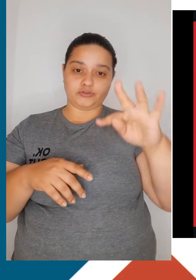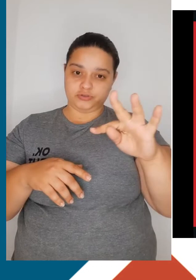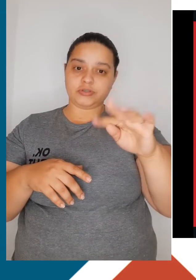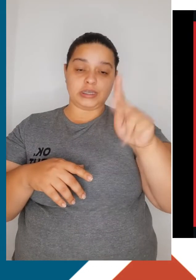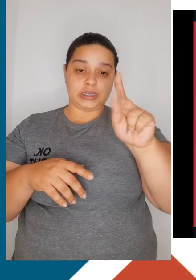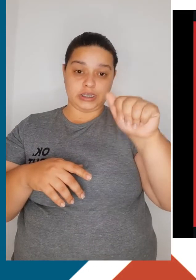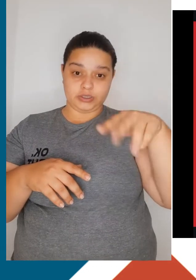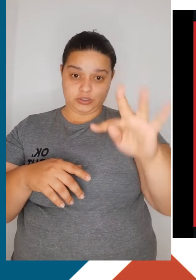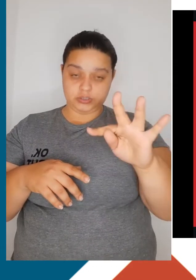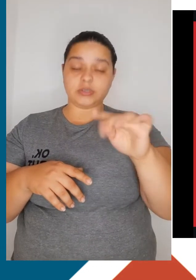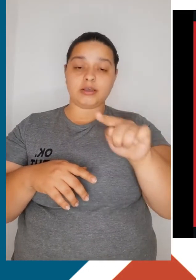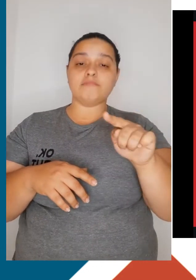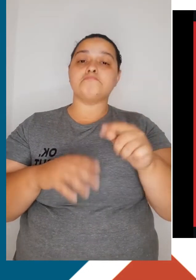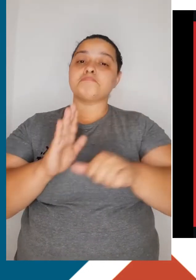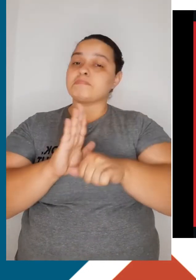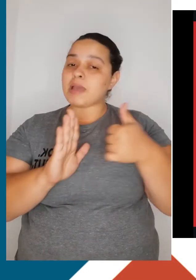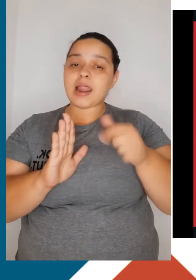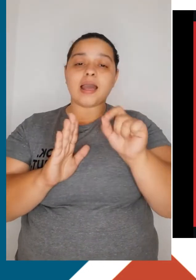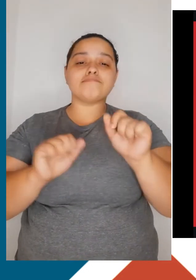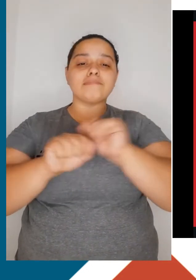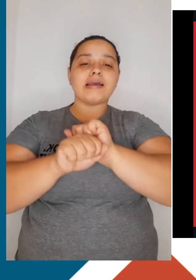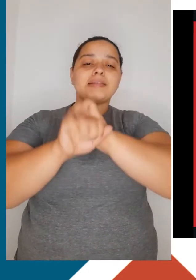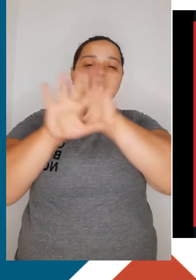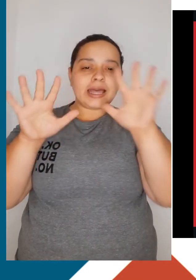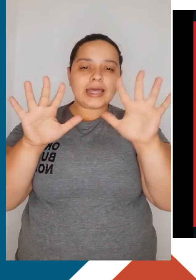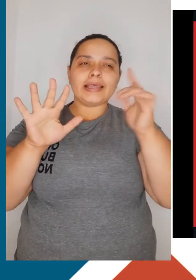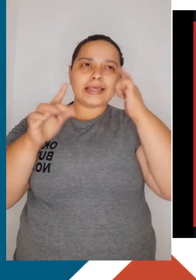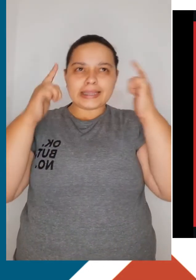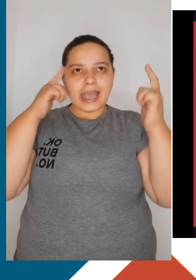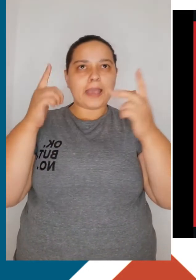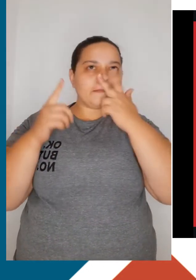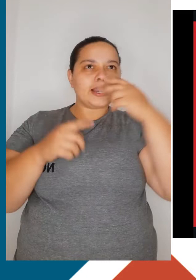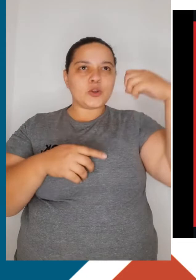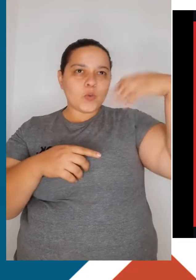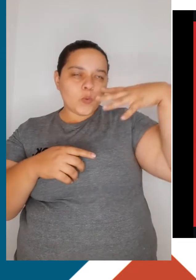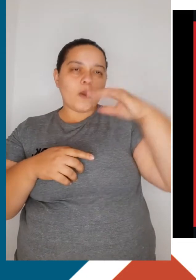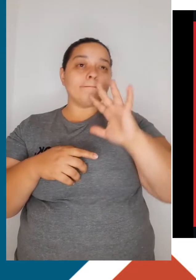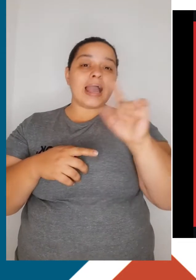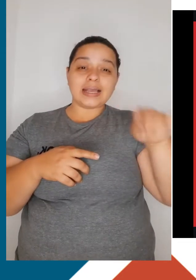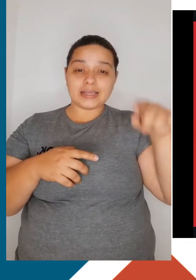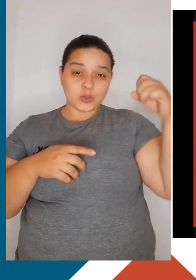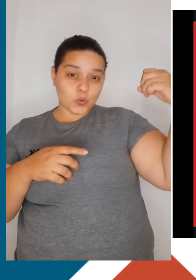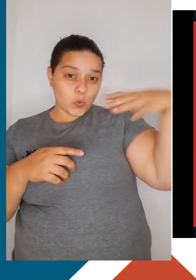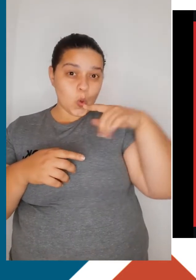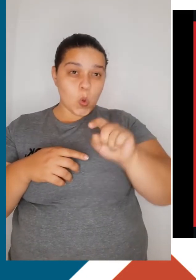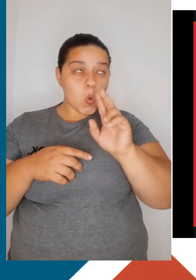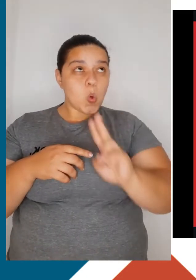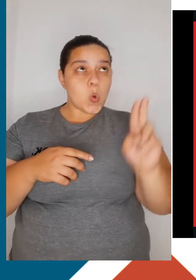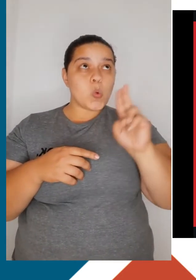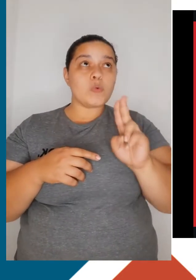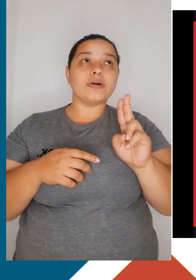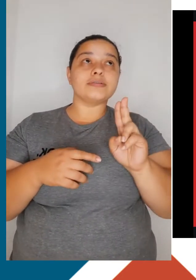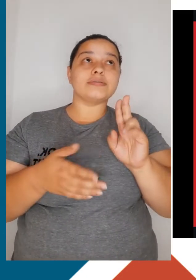pela primeira vez, e esse esclarecimento, a gente tem um pouco essas ideias de luzes, mas essas luzes que a gente